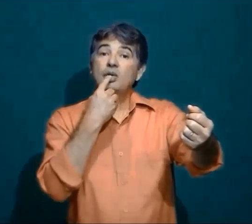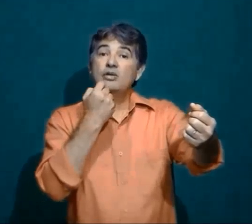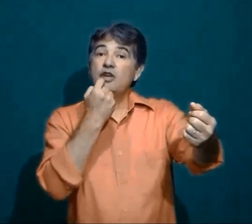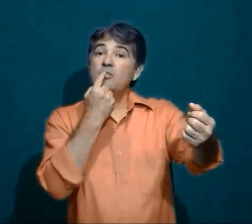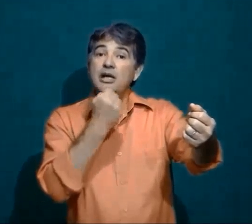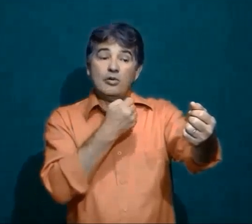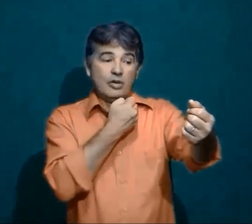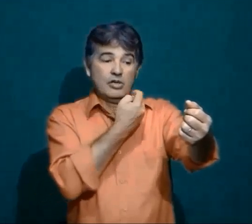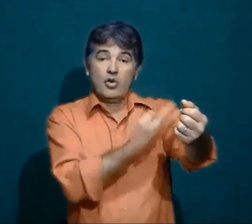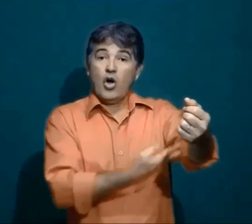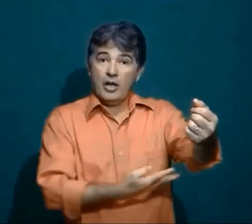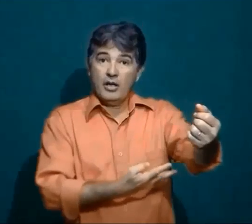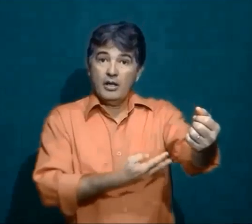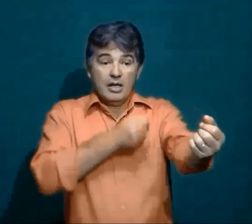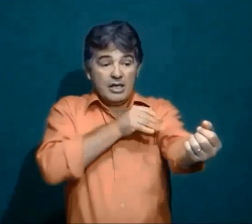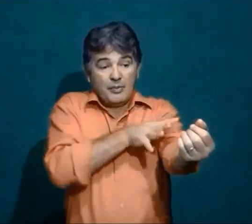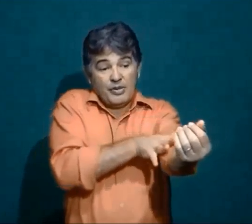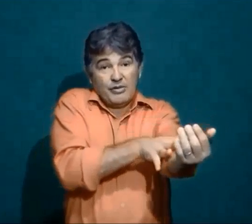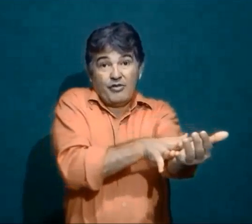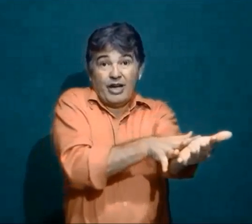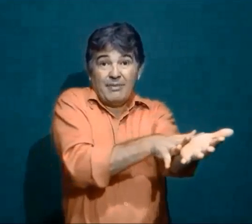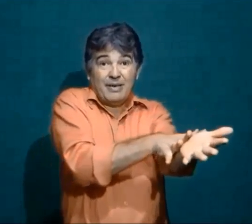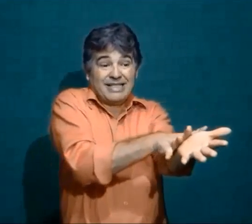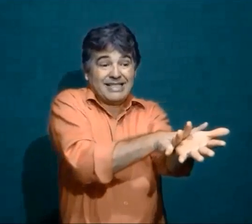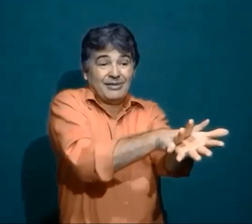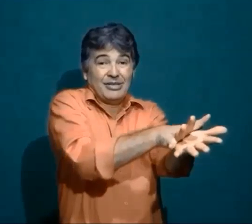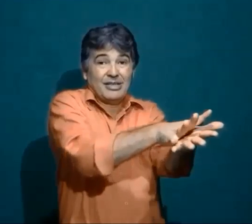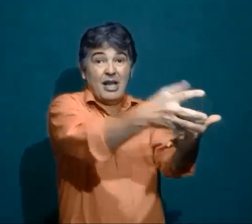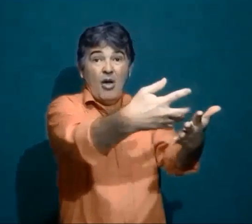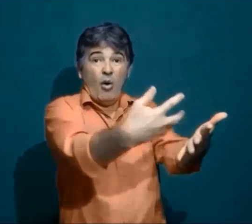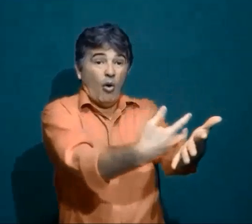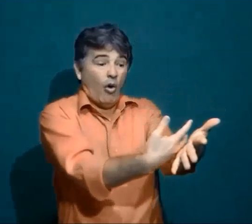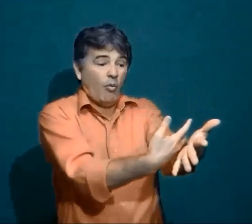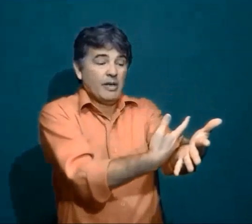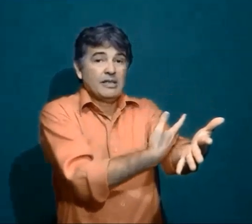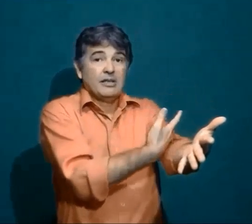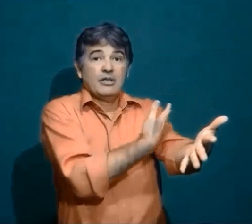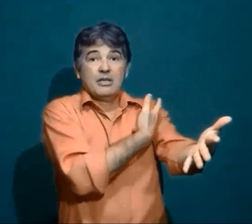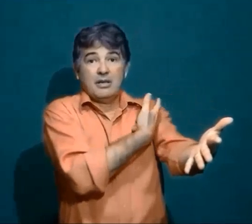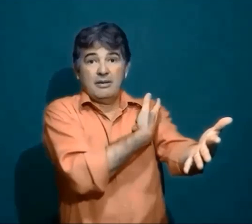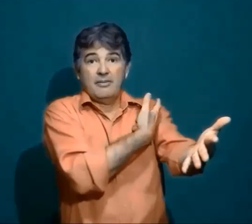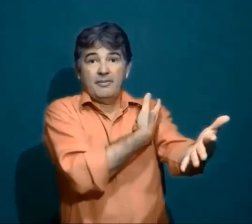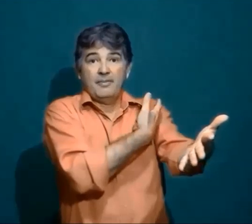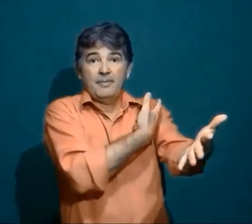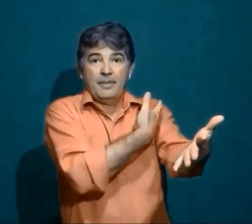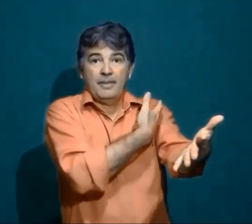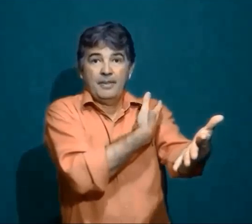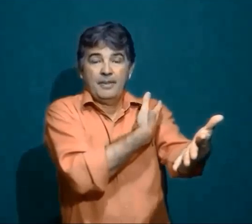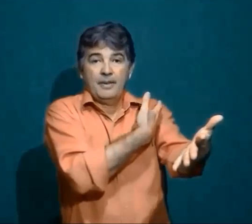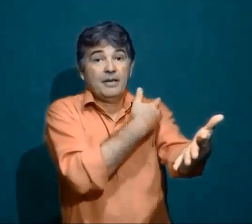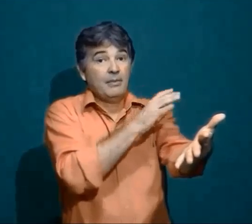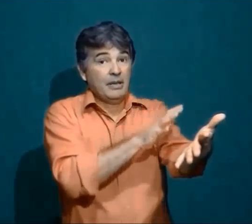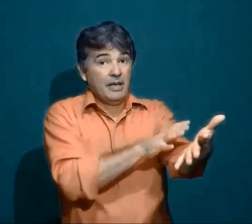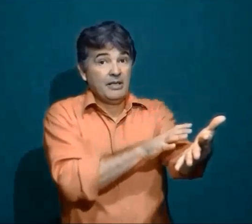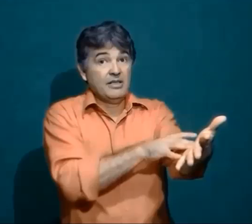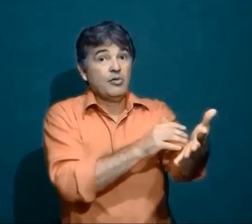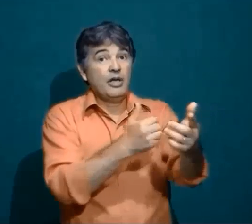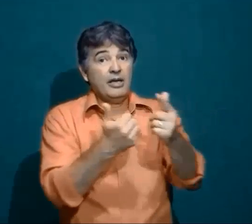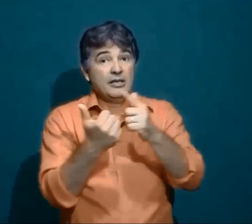esse vermelho que escorre e depois vai passando assim ou passando assim. Independente se conhecem